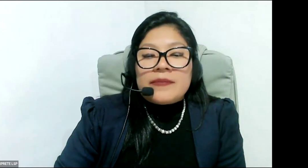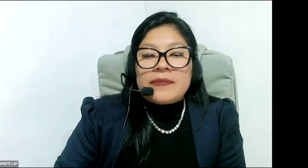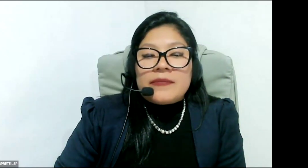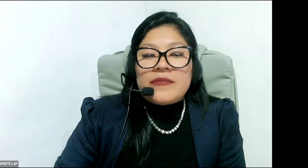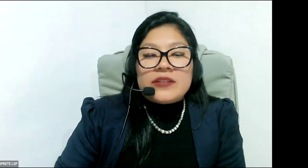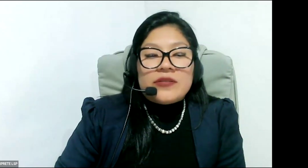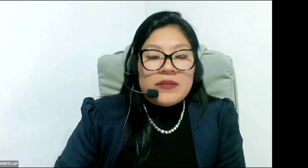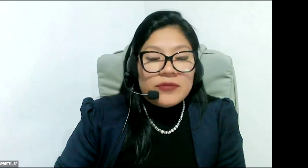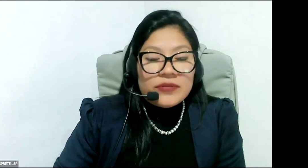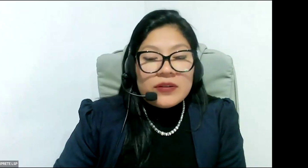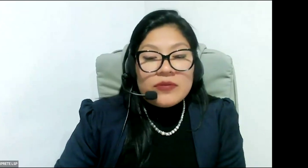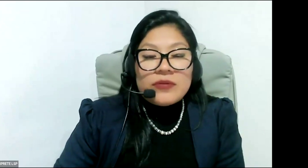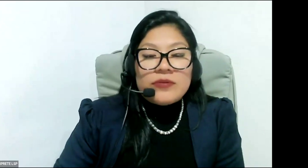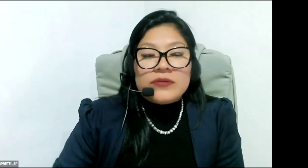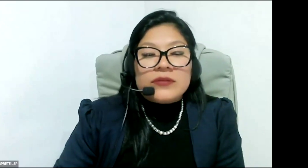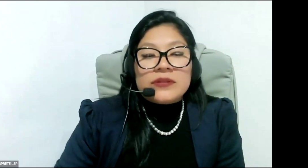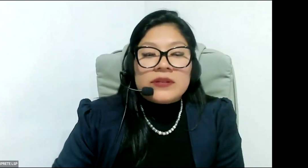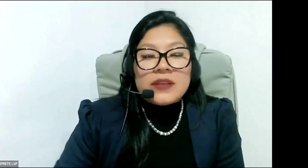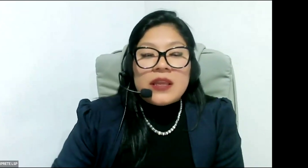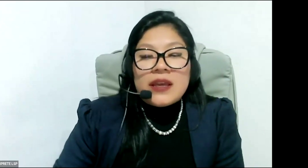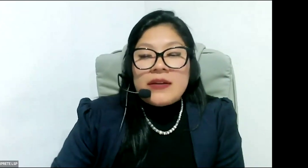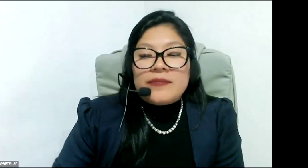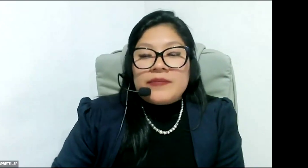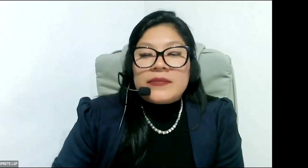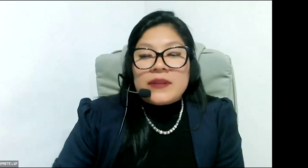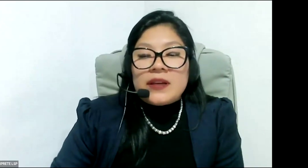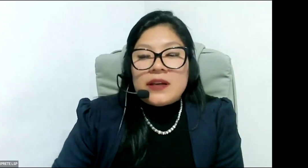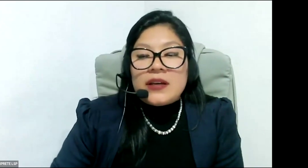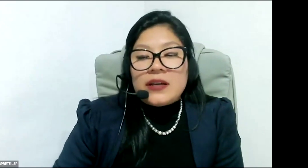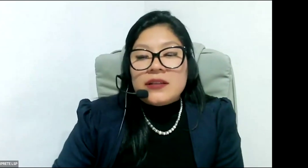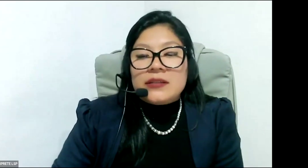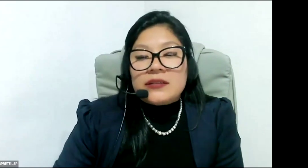moa flexionamos el codo